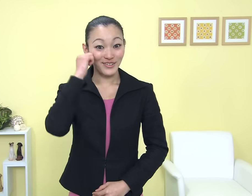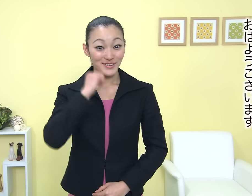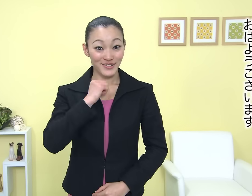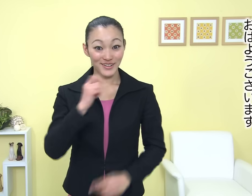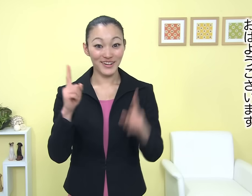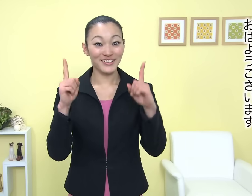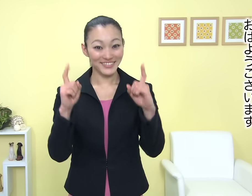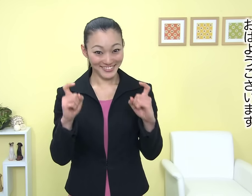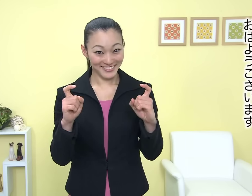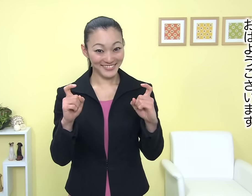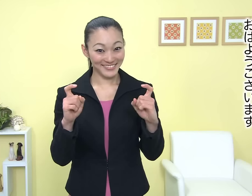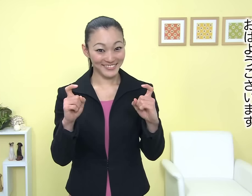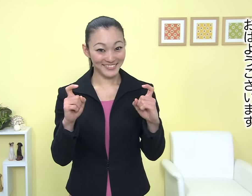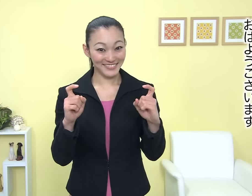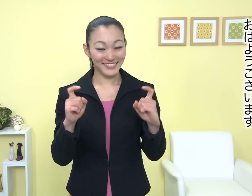おはようございます。